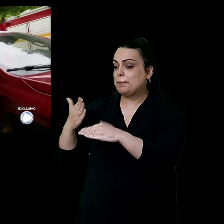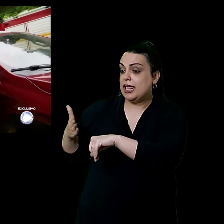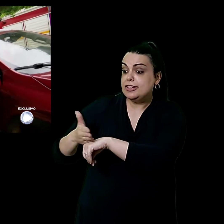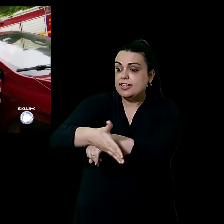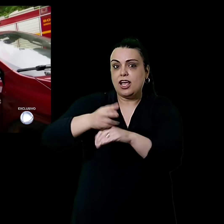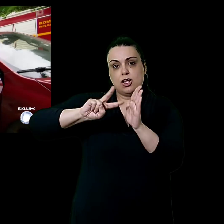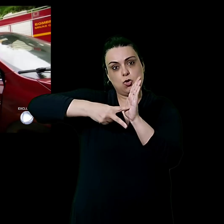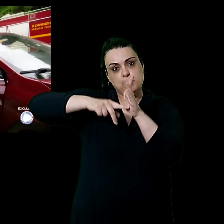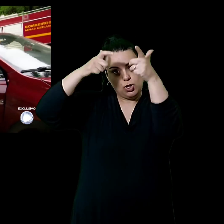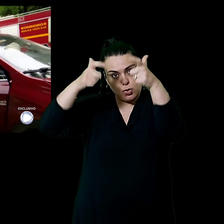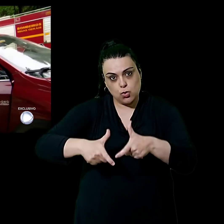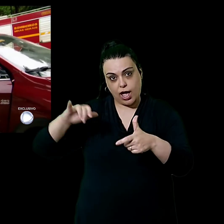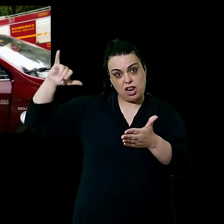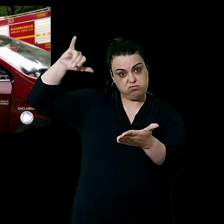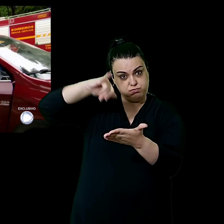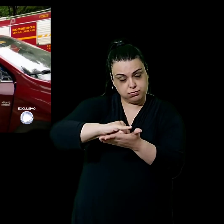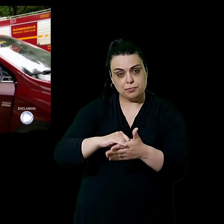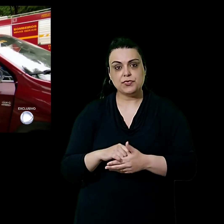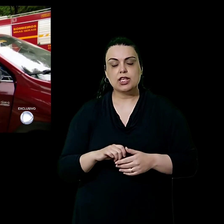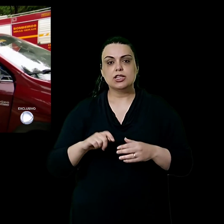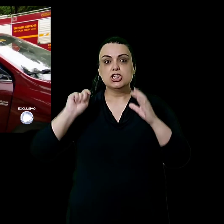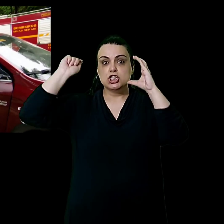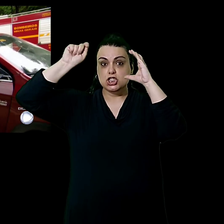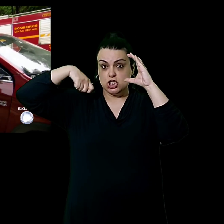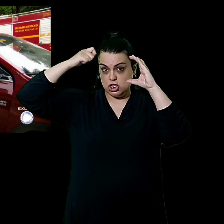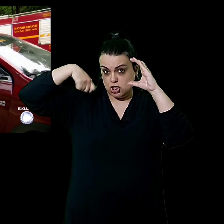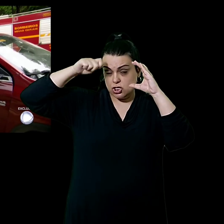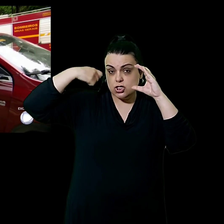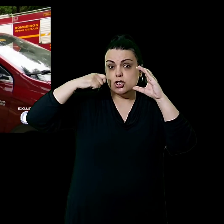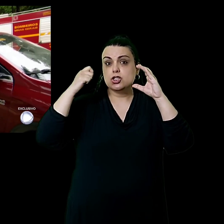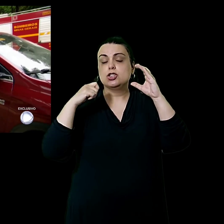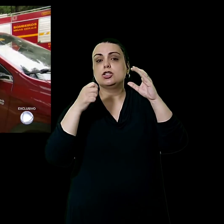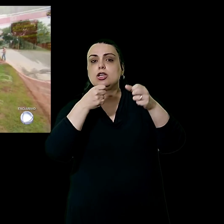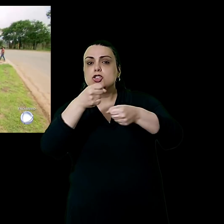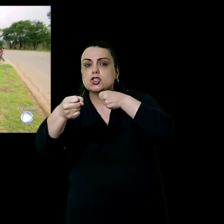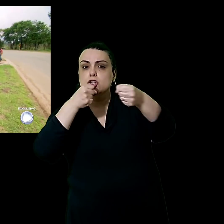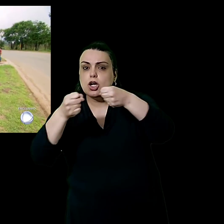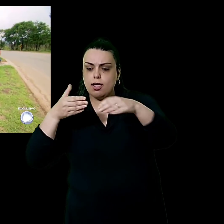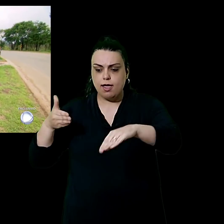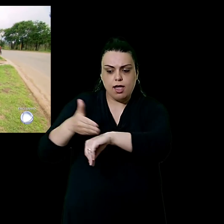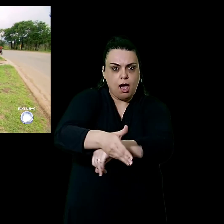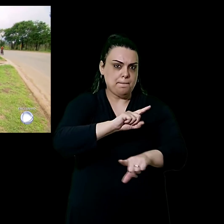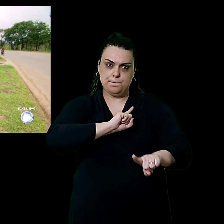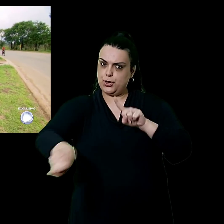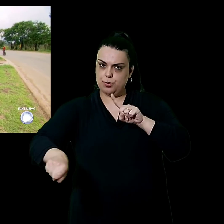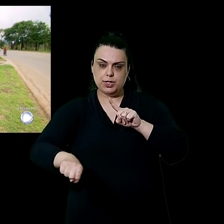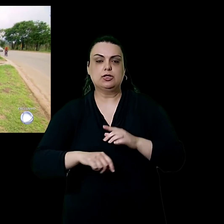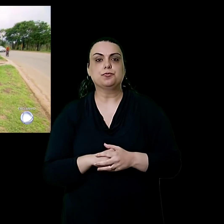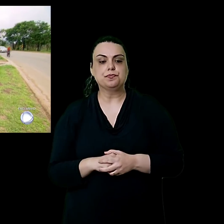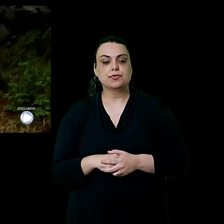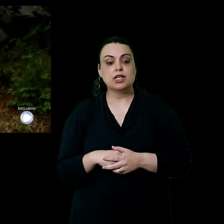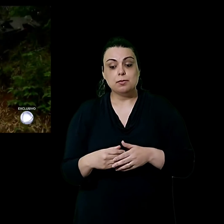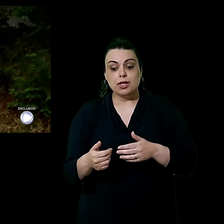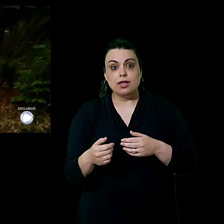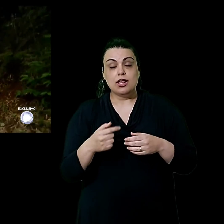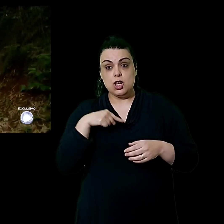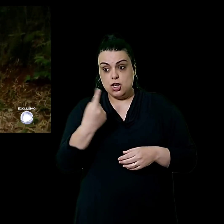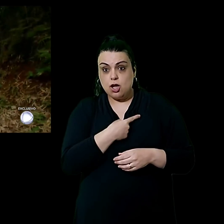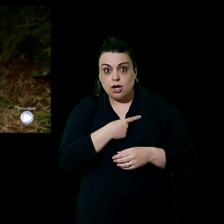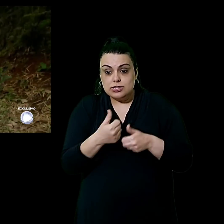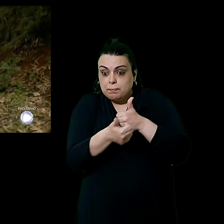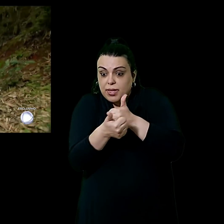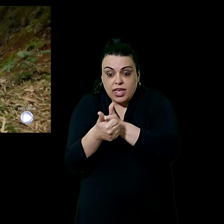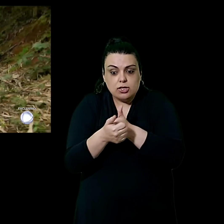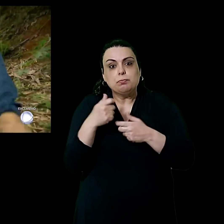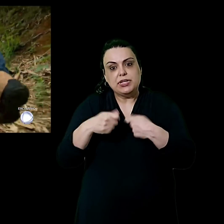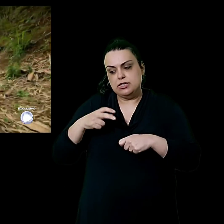onde o avião caiu. O acesso de jornalistas foi proibido. Para chegar aos destroços, foi preciso pegar